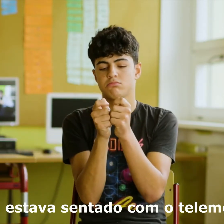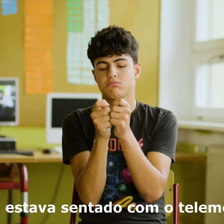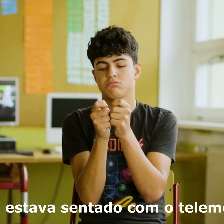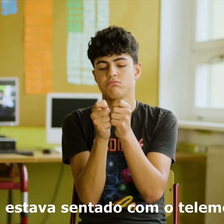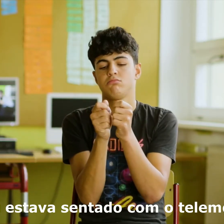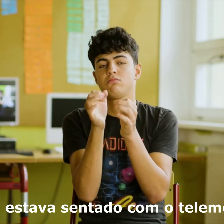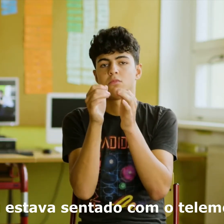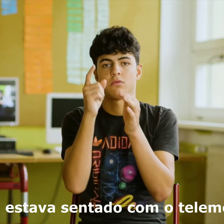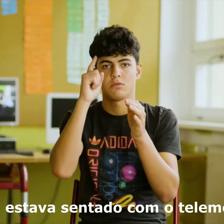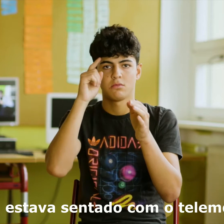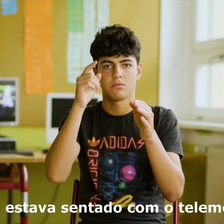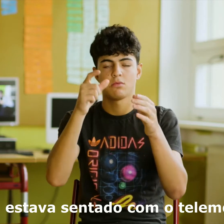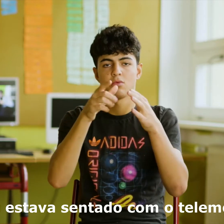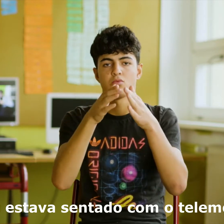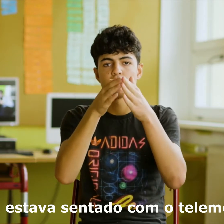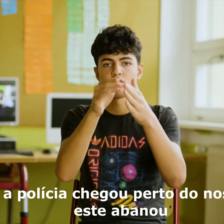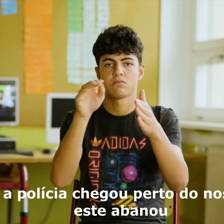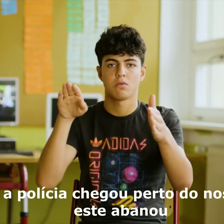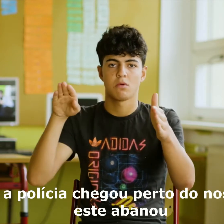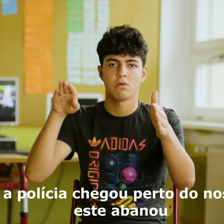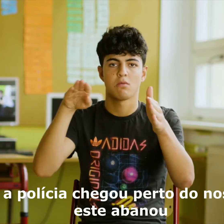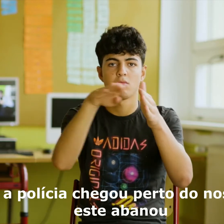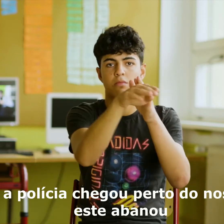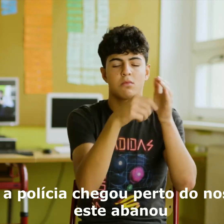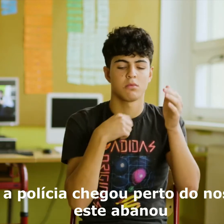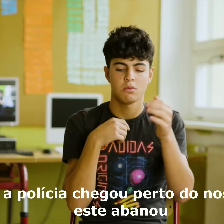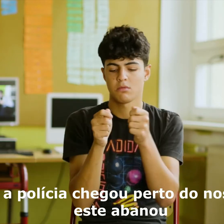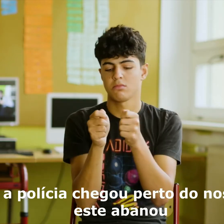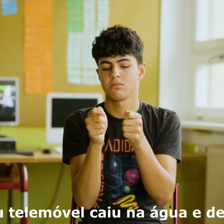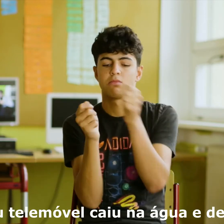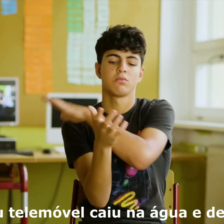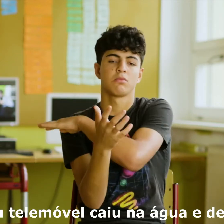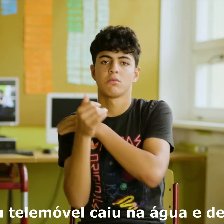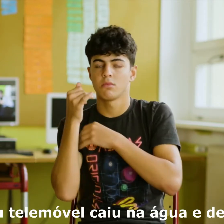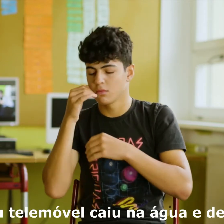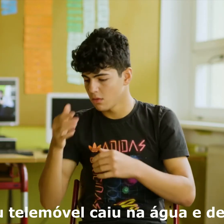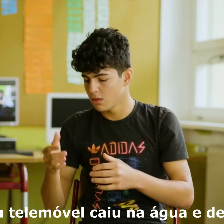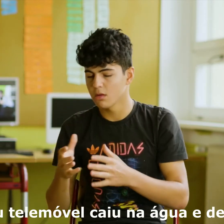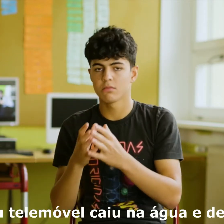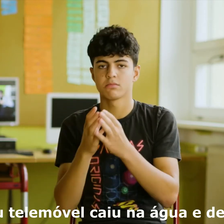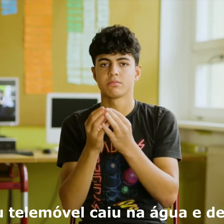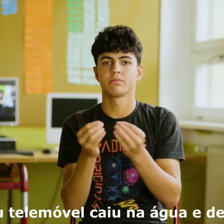telemóvel e quando eles chegaram de barco, o barco bateu e o meu telemóvel caiu na água e desapareceu.